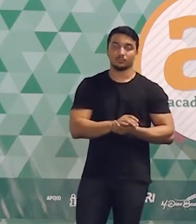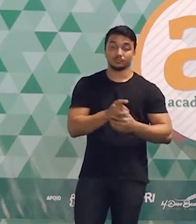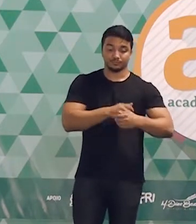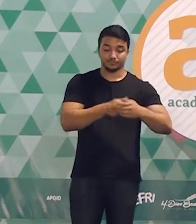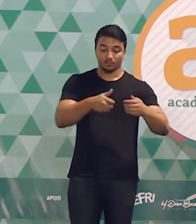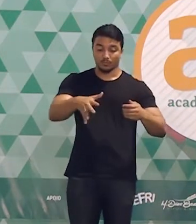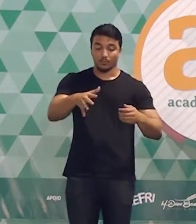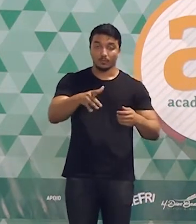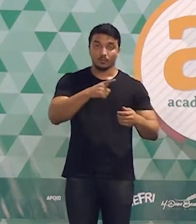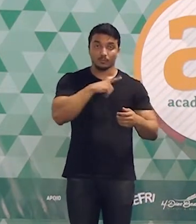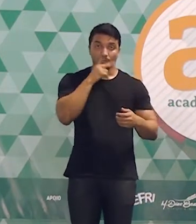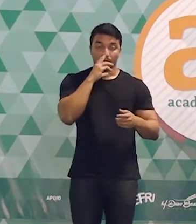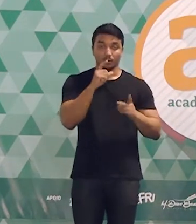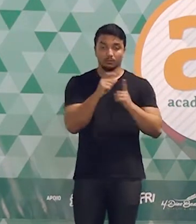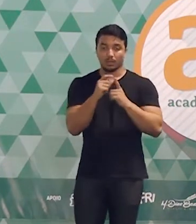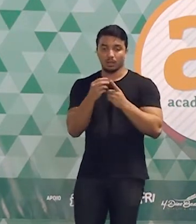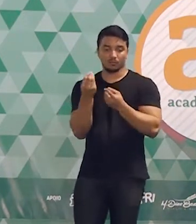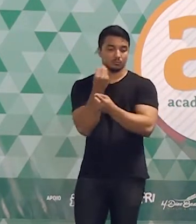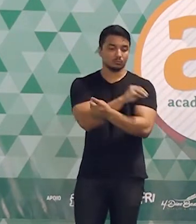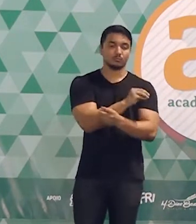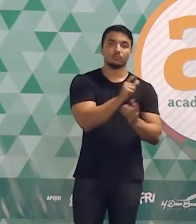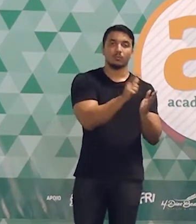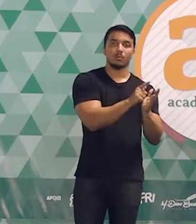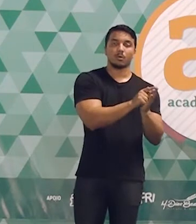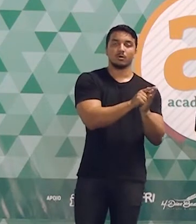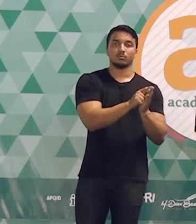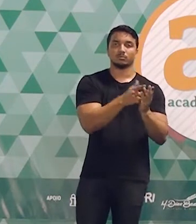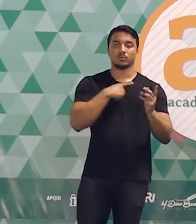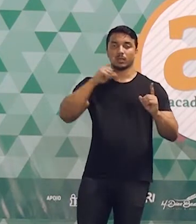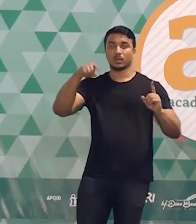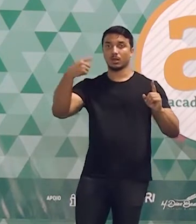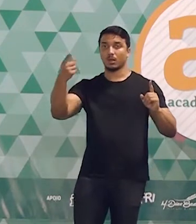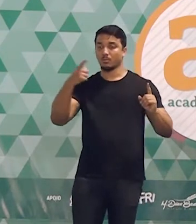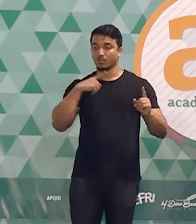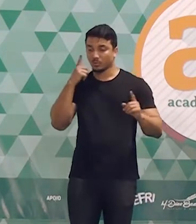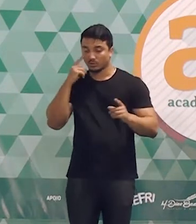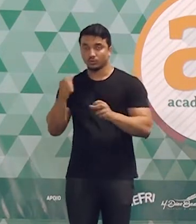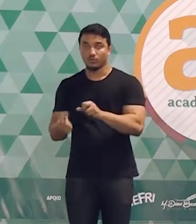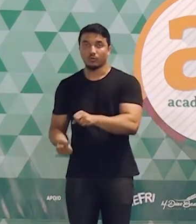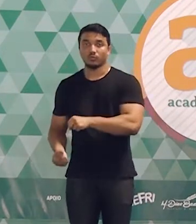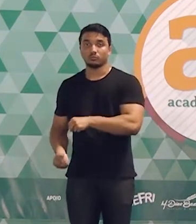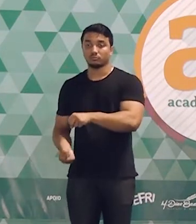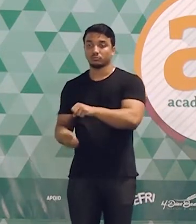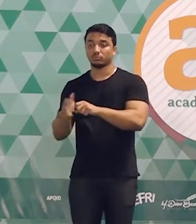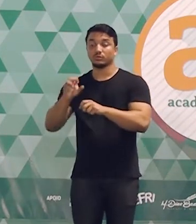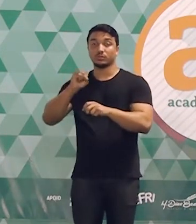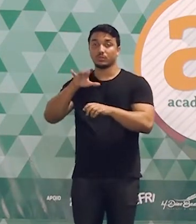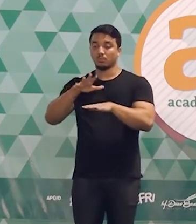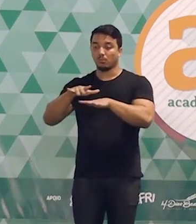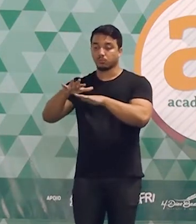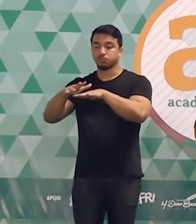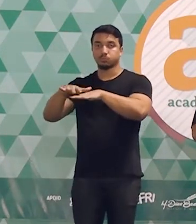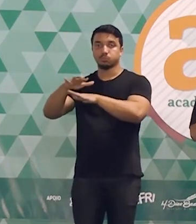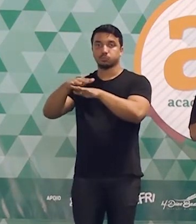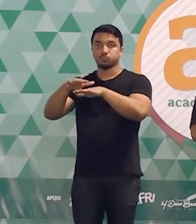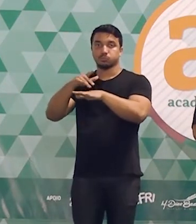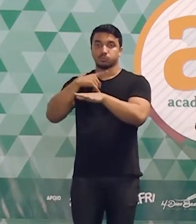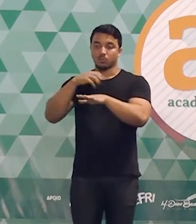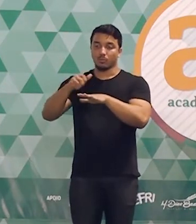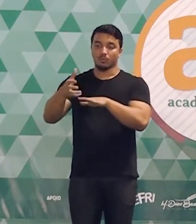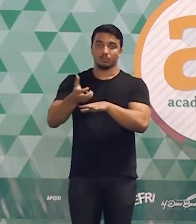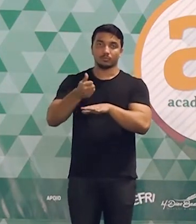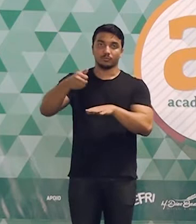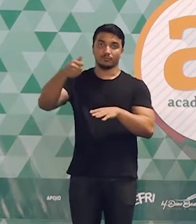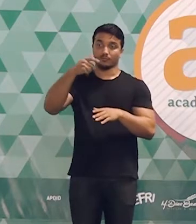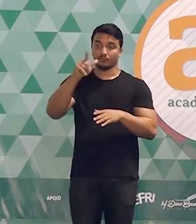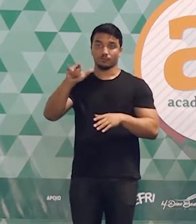E as palavras na folha de papel. E depois joga-se fora o que boiar.